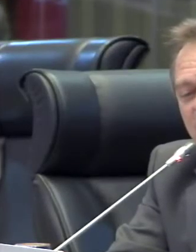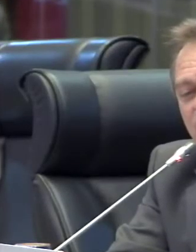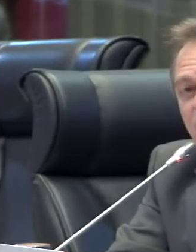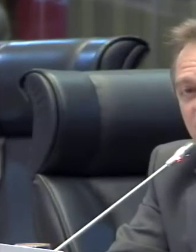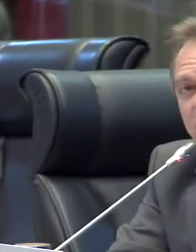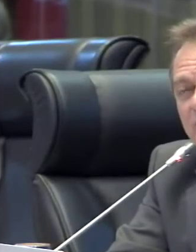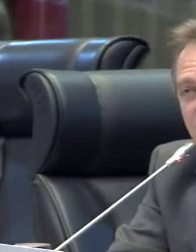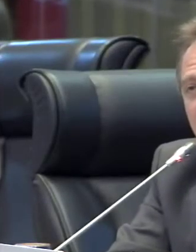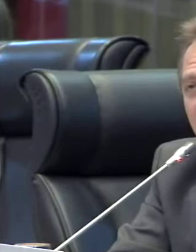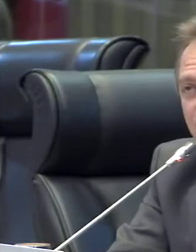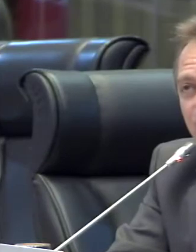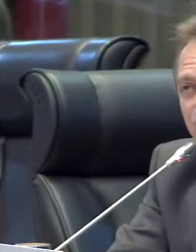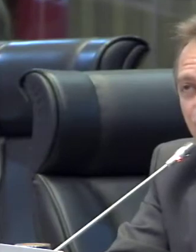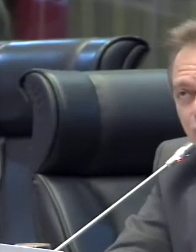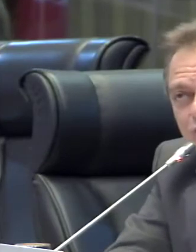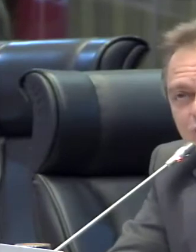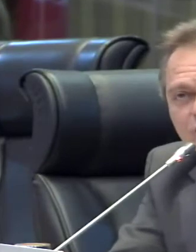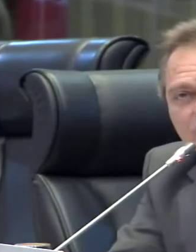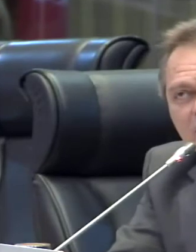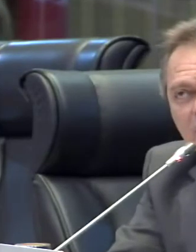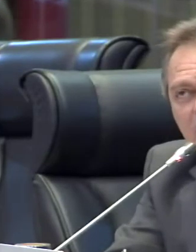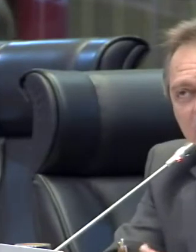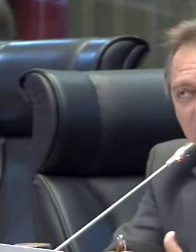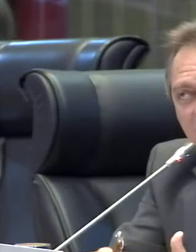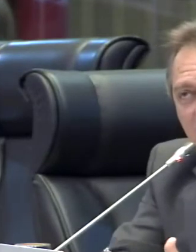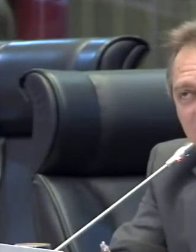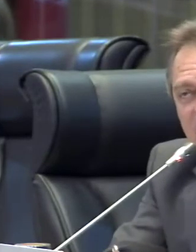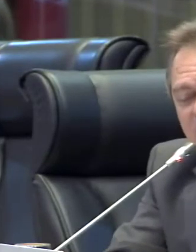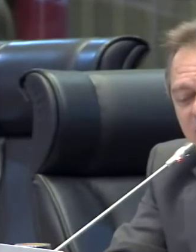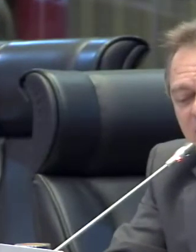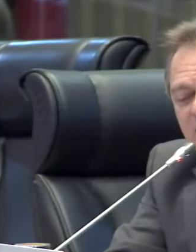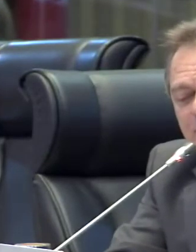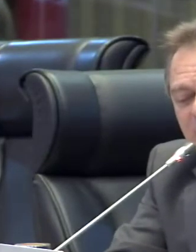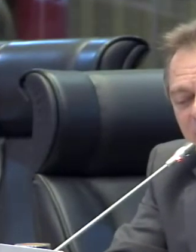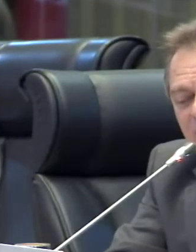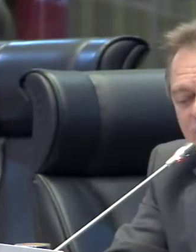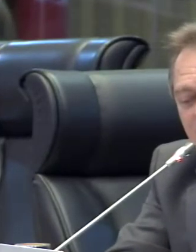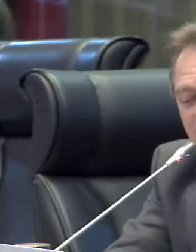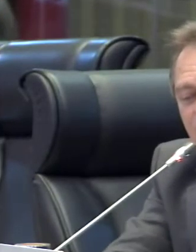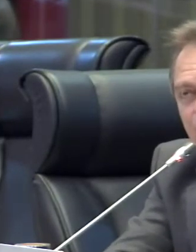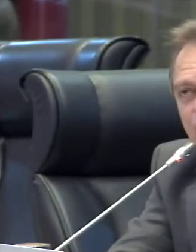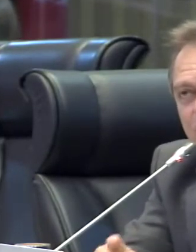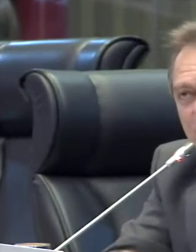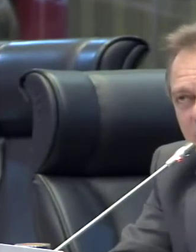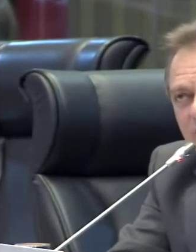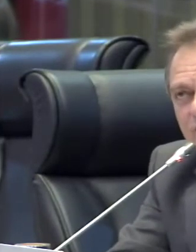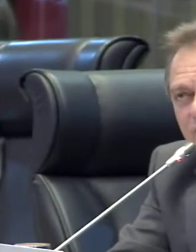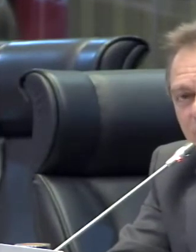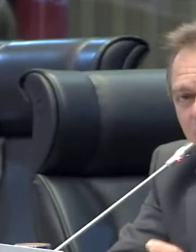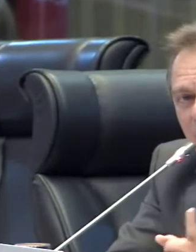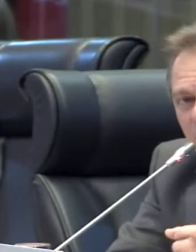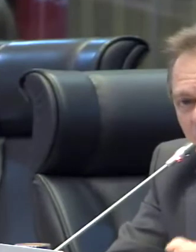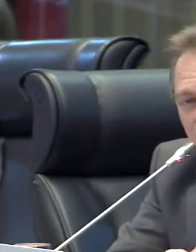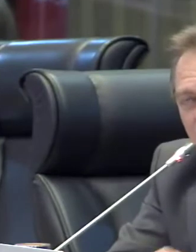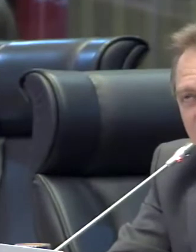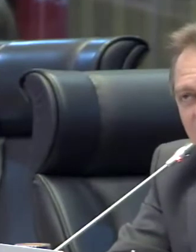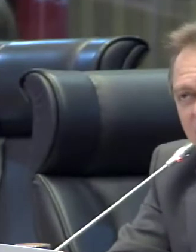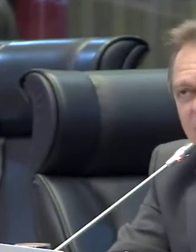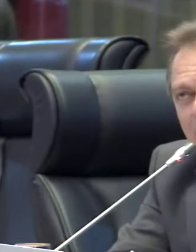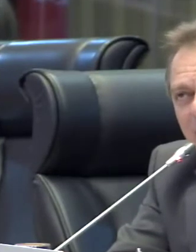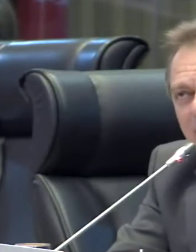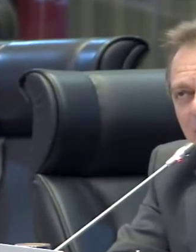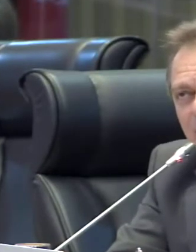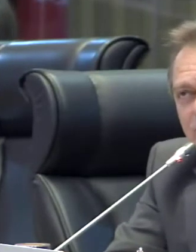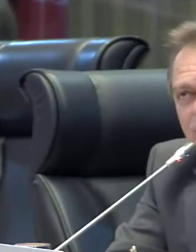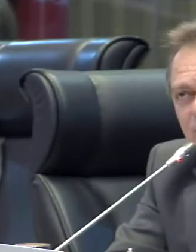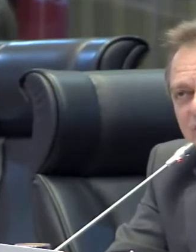meus colegas, o respeito que tenho por todos, e a casa aqui é independente, mas eu fui um dos primeiros a